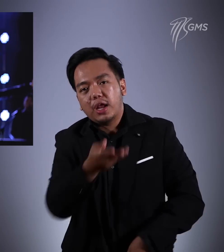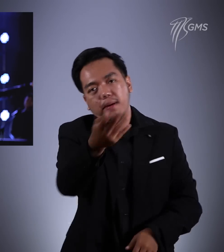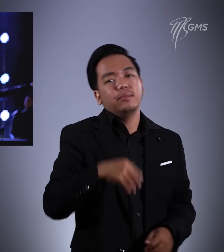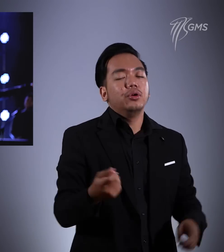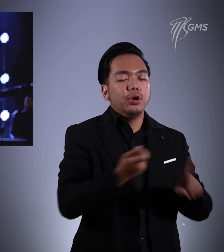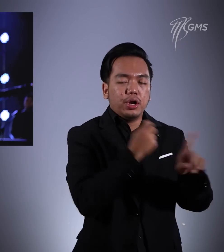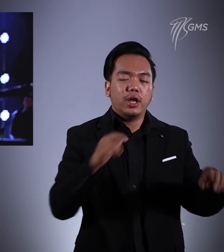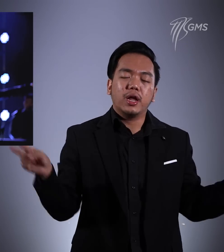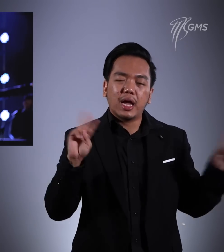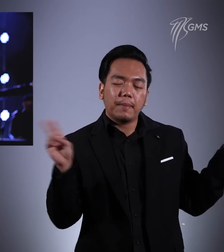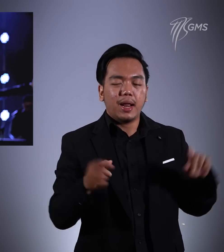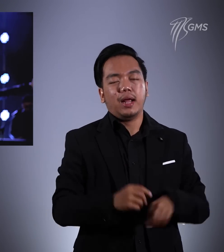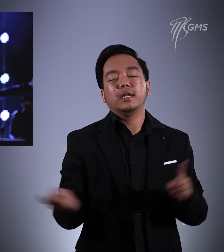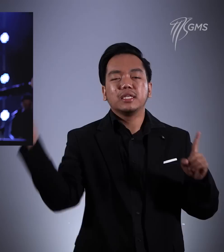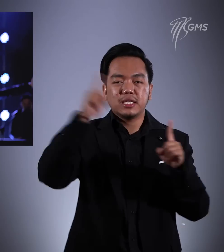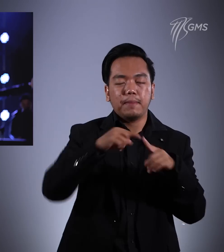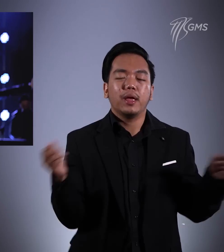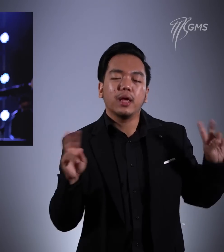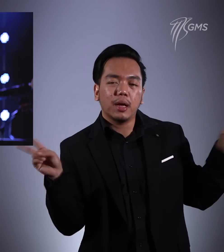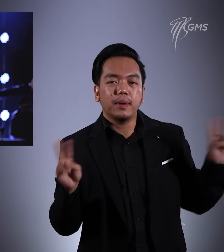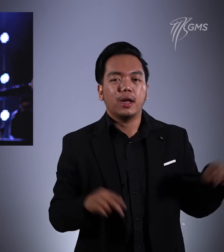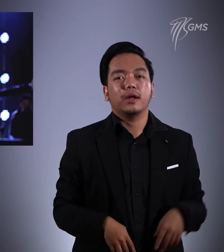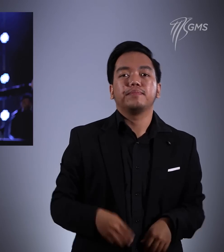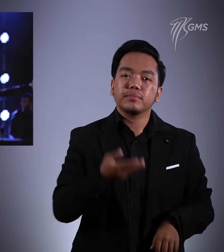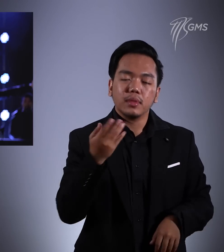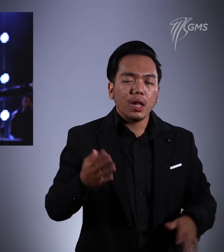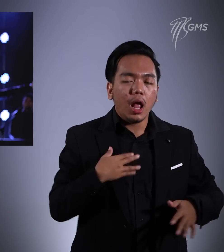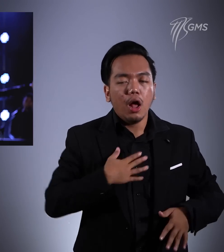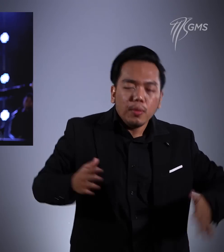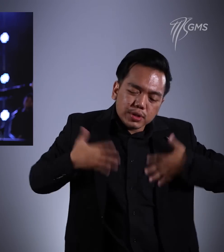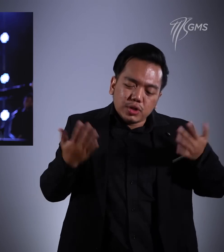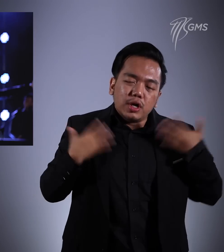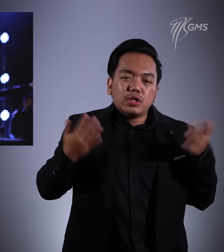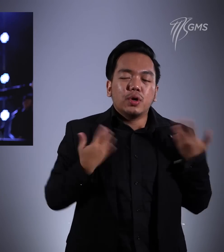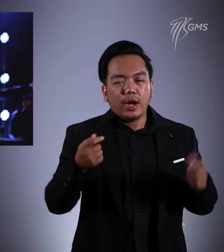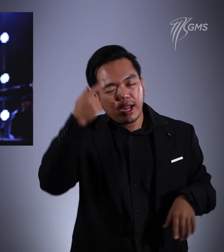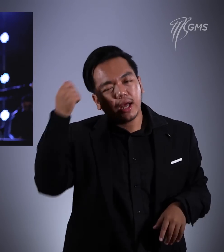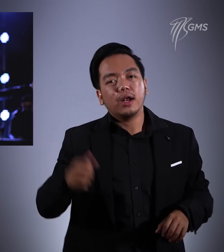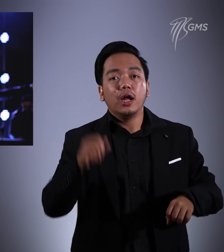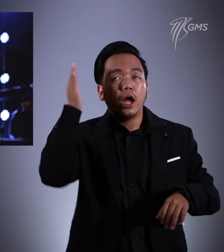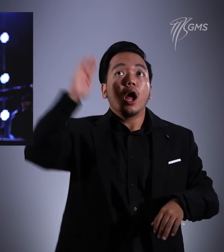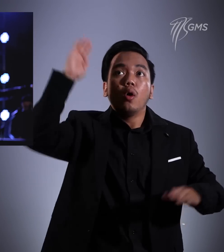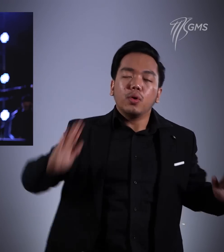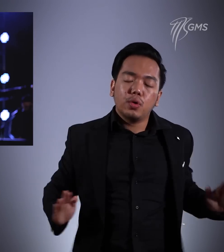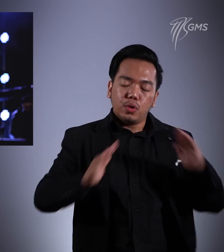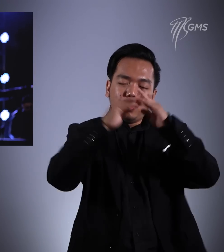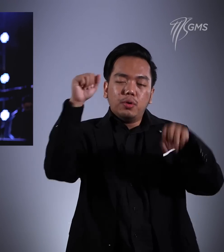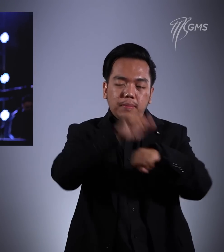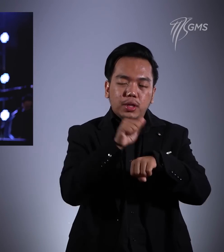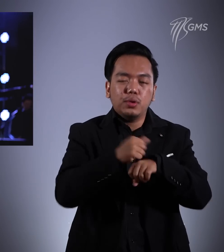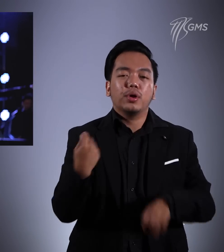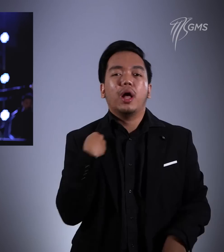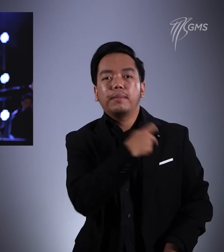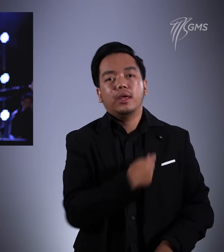Dan hatiku akan bersuka cita dan bersorak-sorai karena Engkaulah gunung batu dan bagian setiap kami dan jemaatmu. Dalam